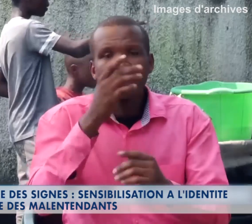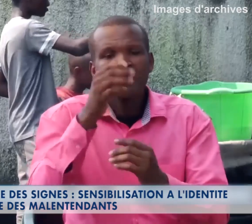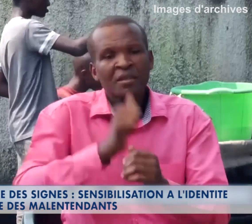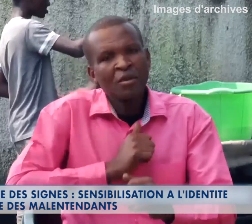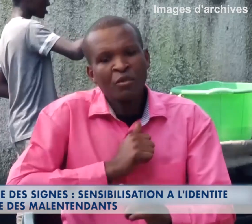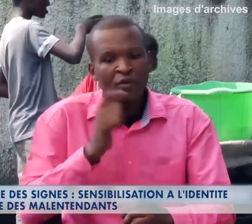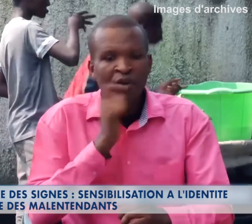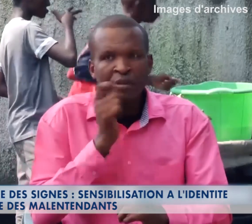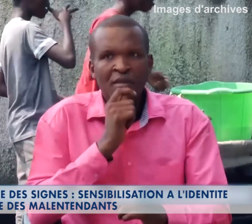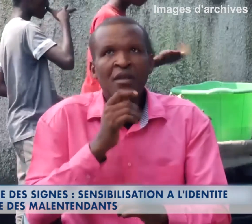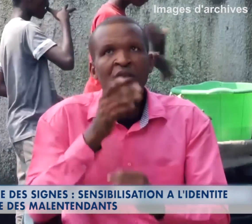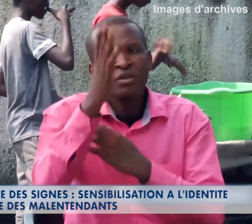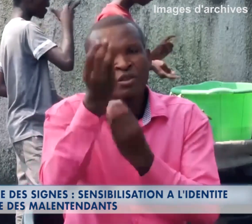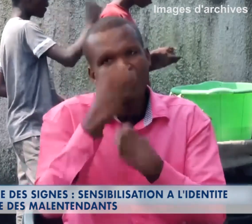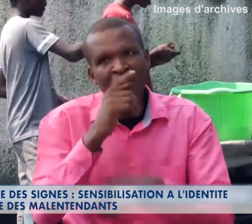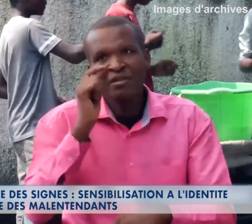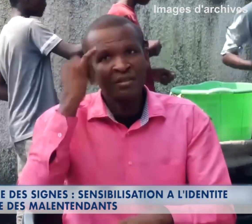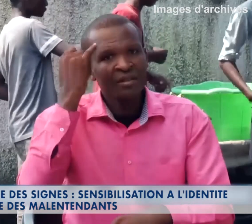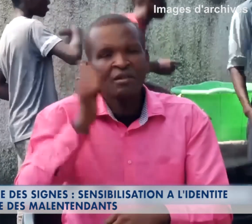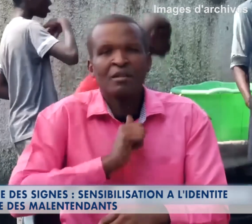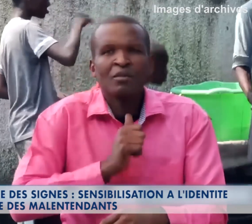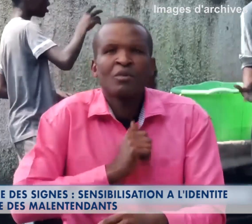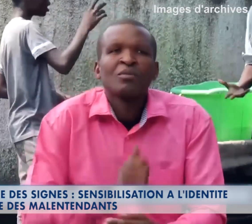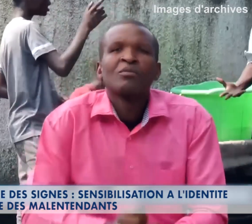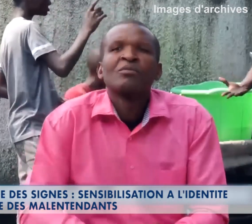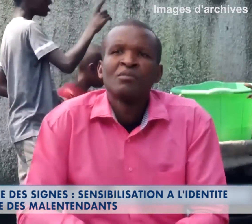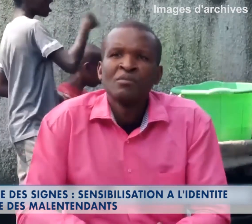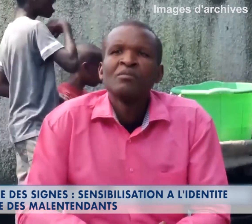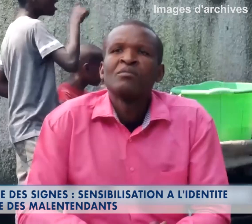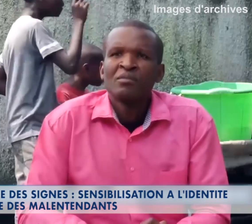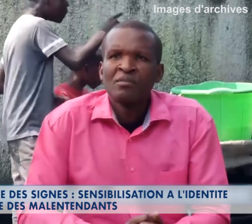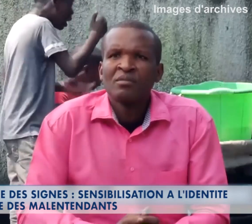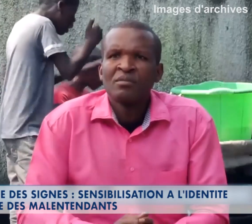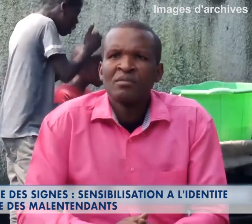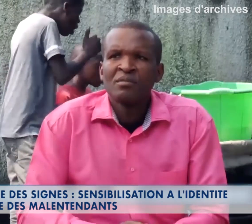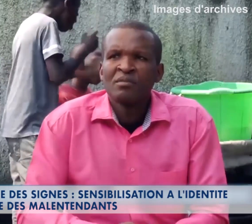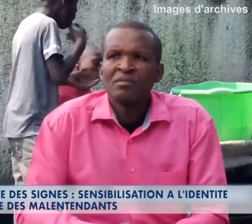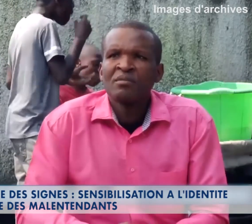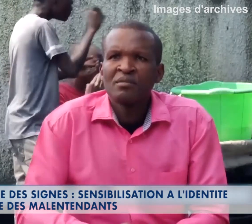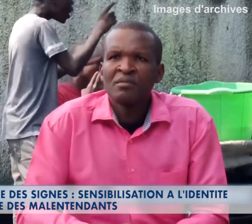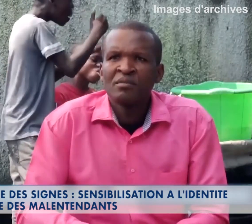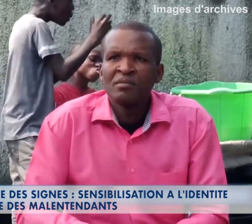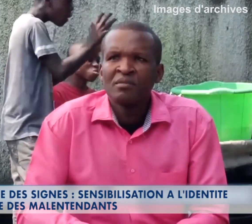Moi, l'idée, ça provient de Dieu. C'est Dieu qui m'a donné cette intelligence et j'en ai développé moi-même.